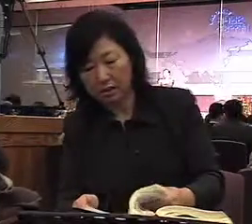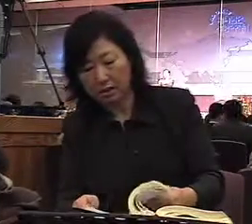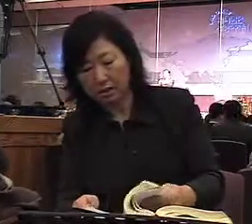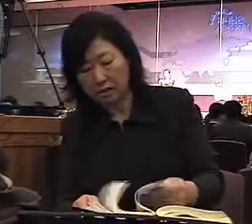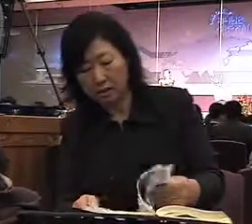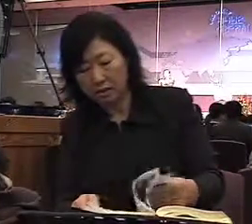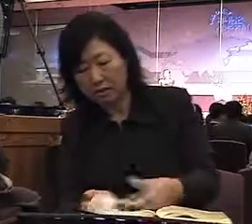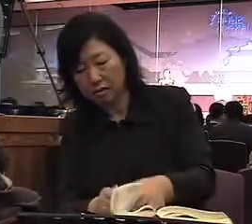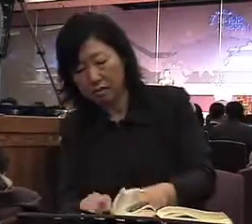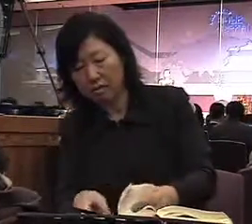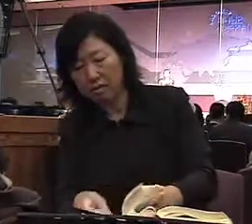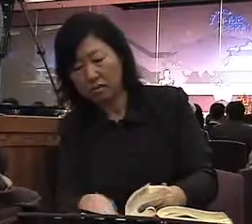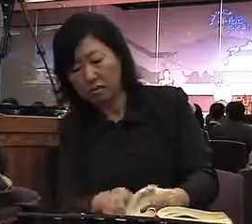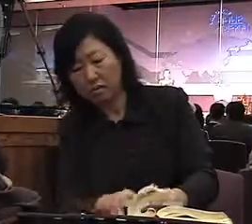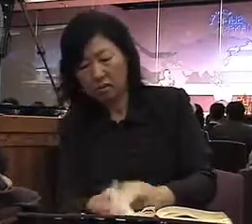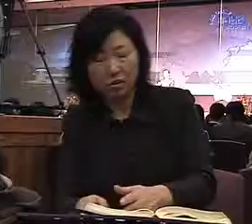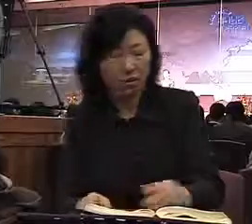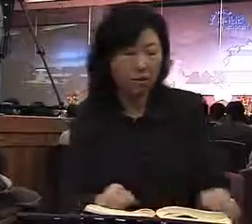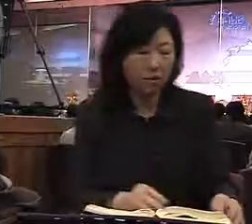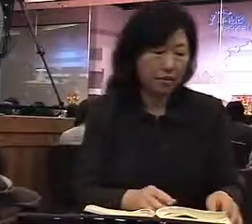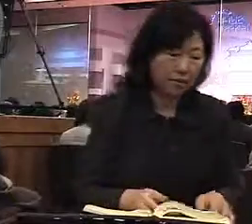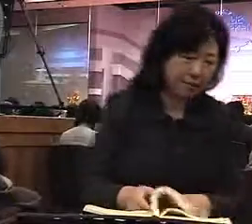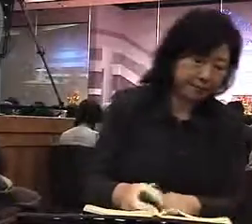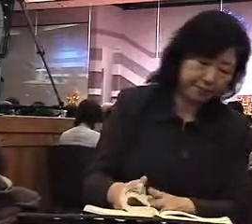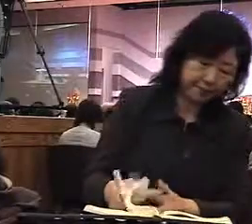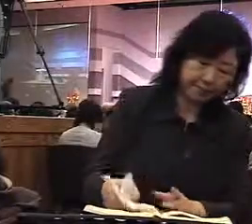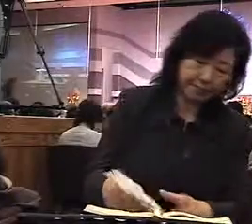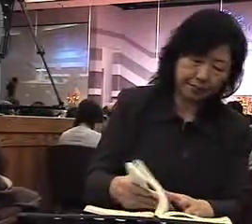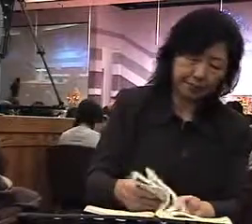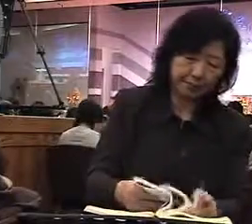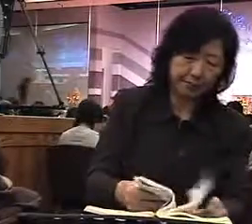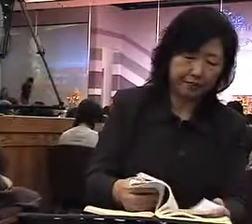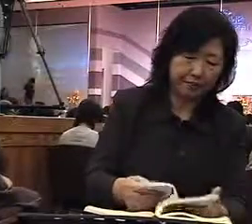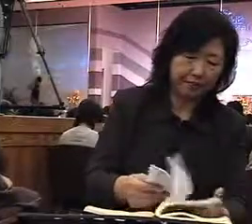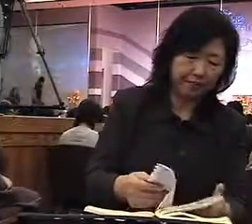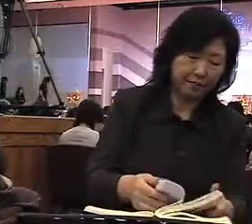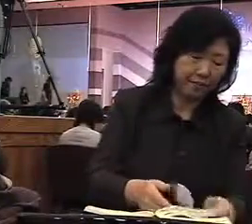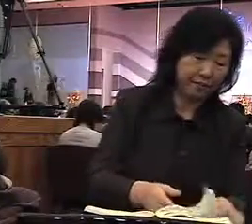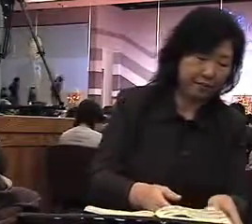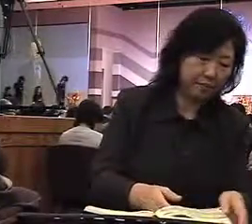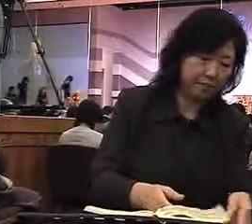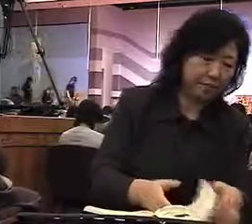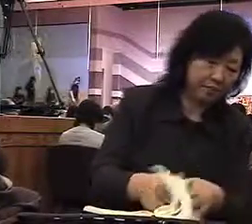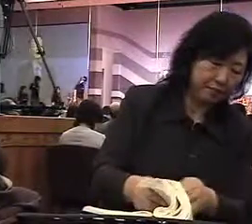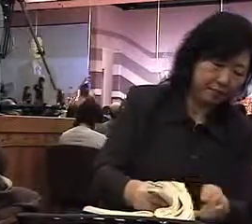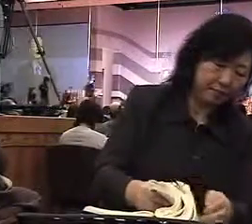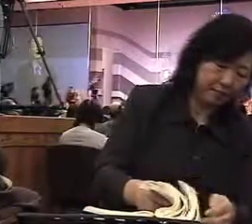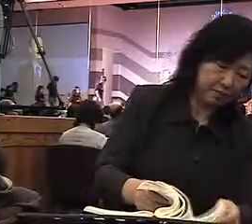귀한 말씀 감사합니다. 이제 기도의 스피릿을 가지고 우리 함께 이제 내일